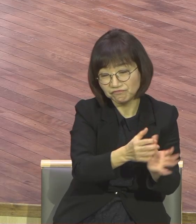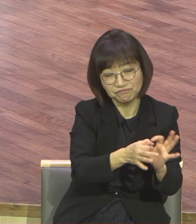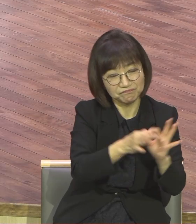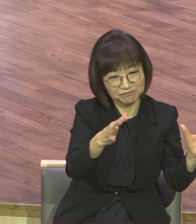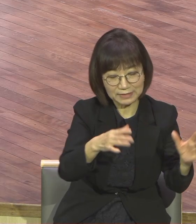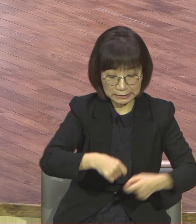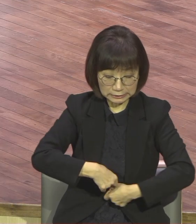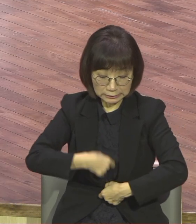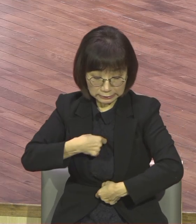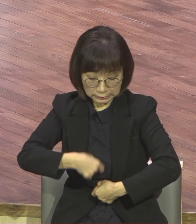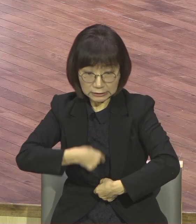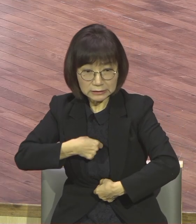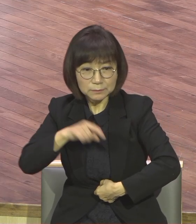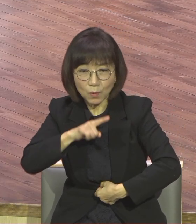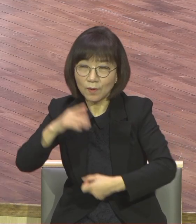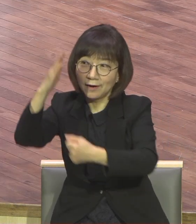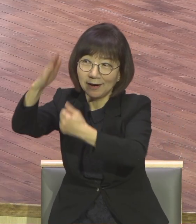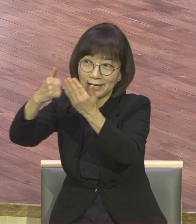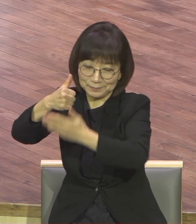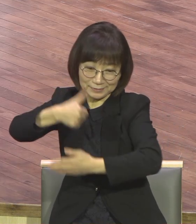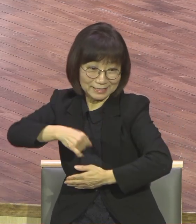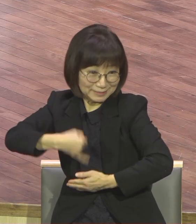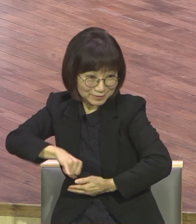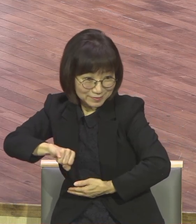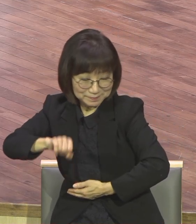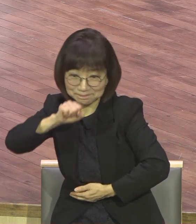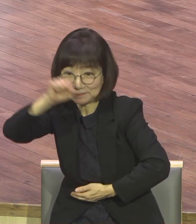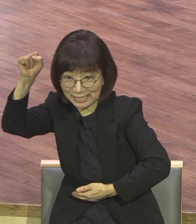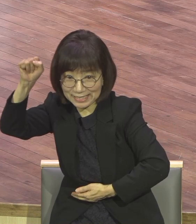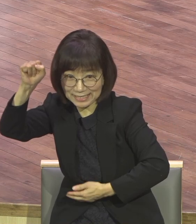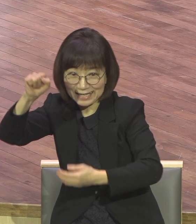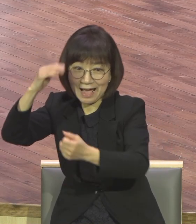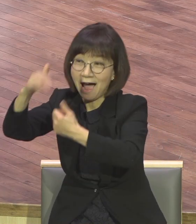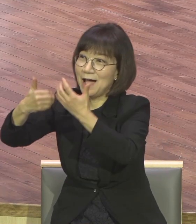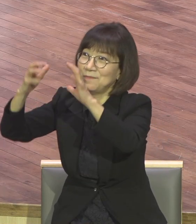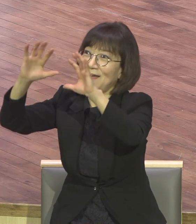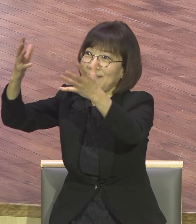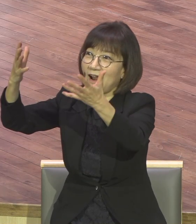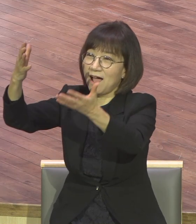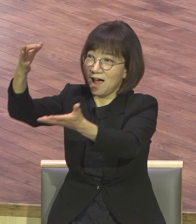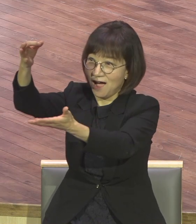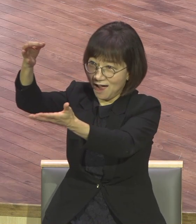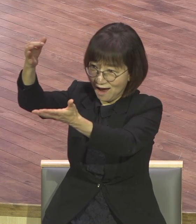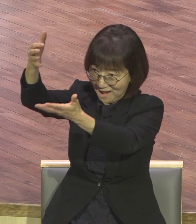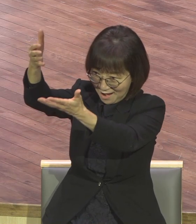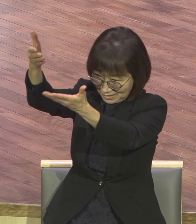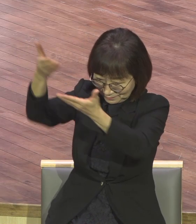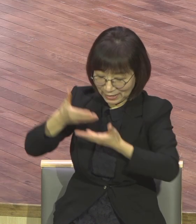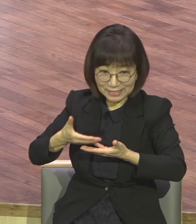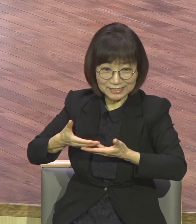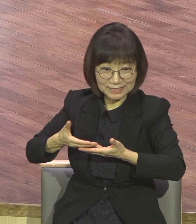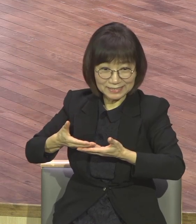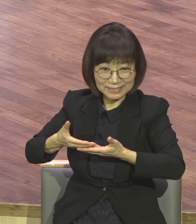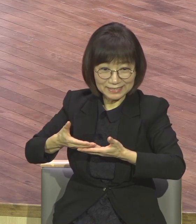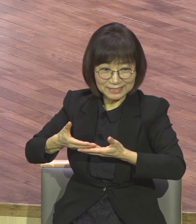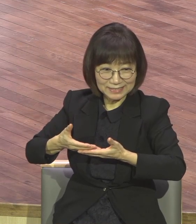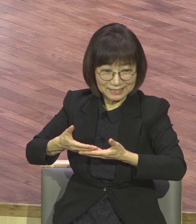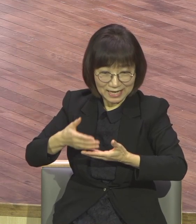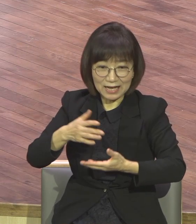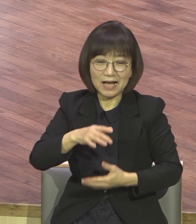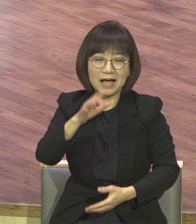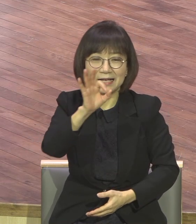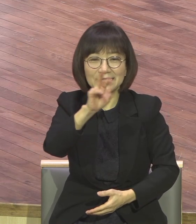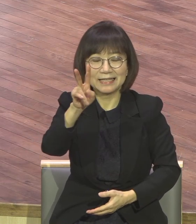종. 하나님의 자녀가 되어서 하나님의 나라를 상속받는 이런 어마어마한 양자의 영을